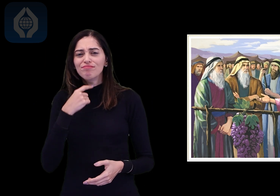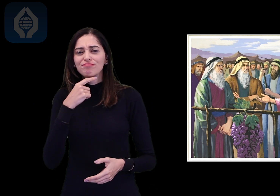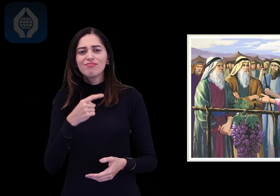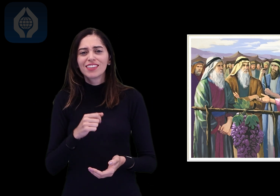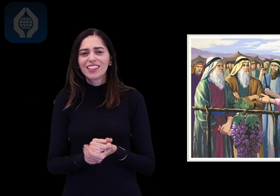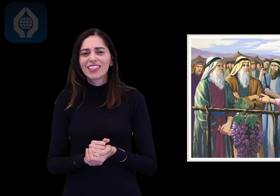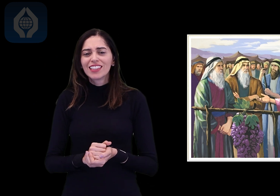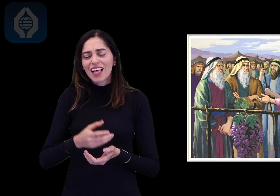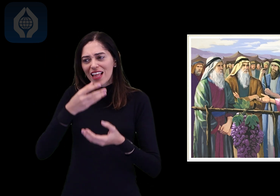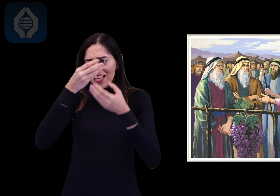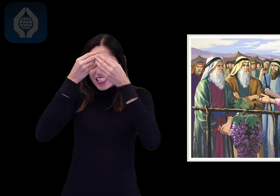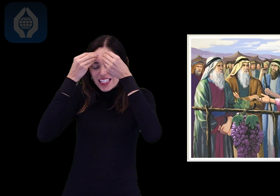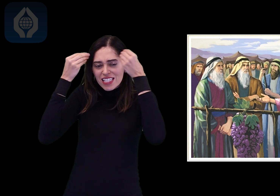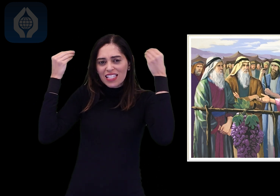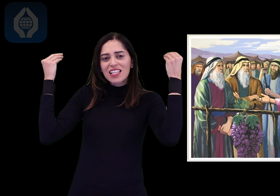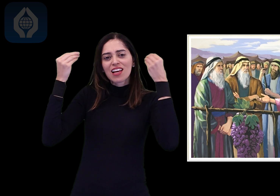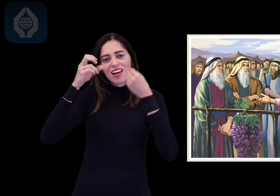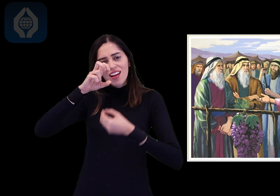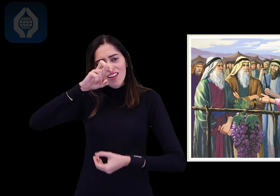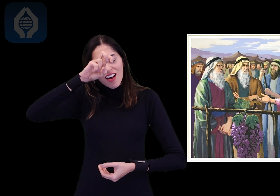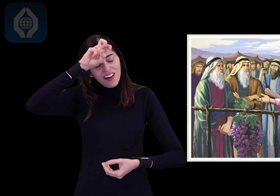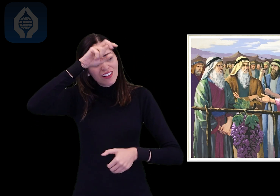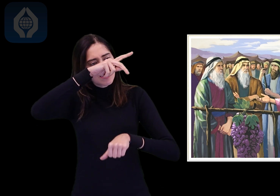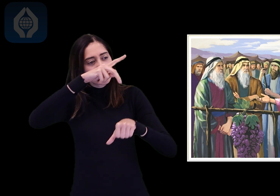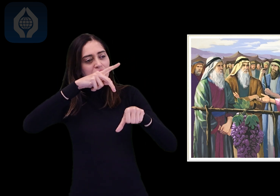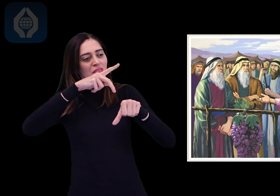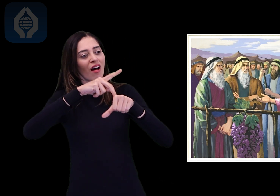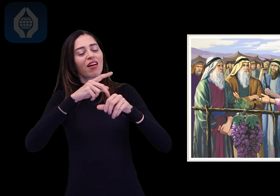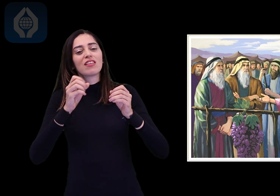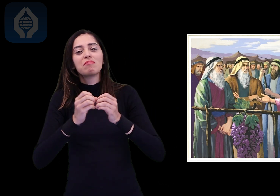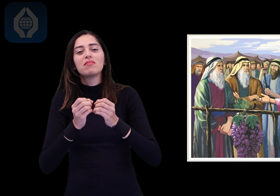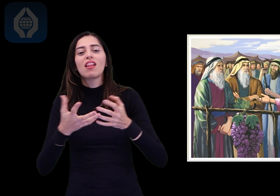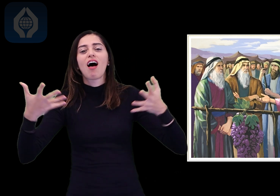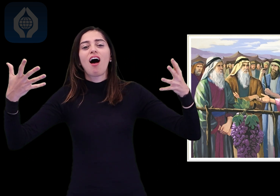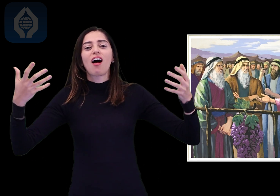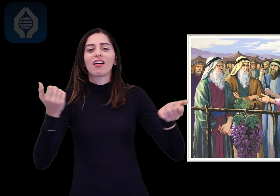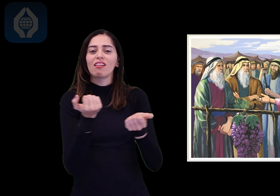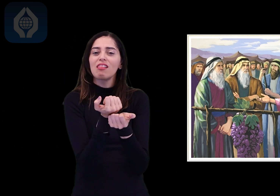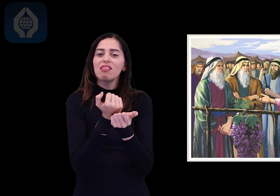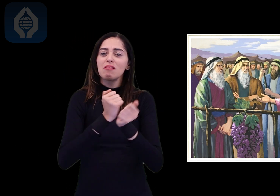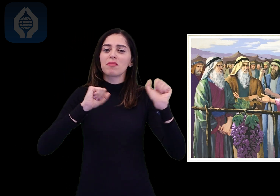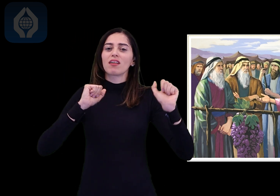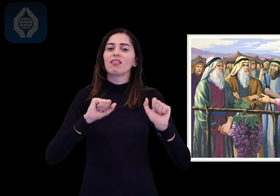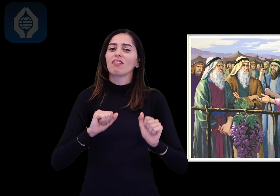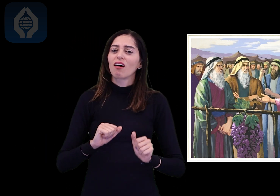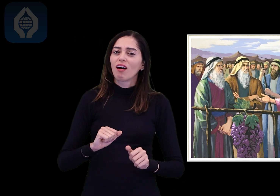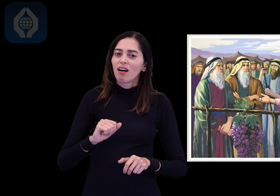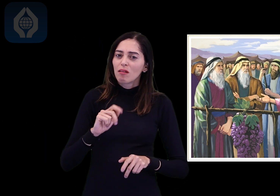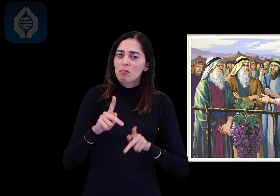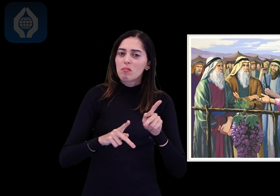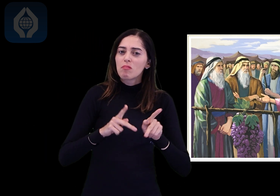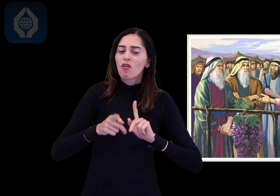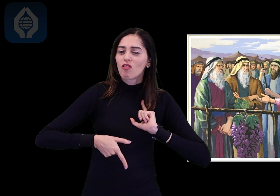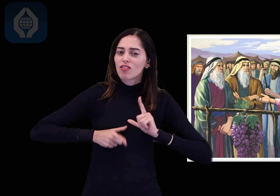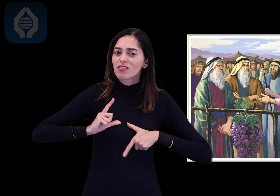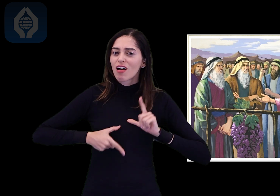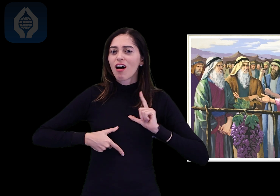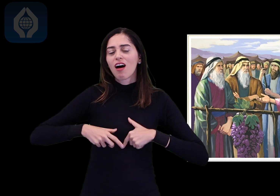para Deus. Esqueceram todos os milagres que ele tinha feito no Egito e como os tinha libertado da escravidão. Eles não creram que Deus